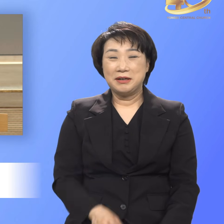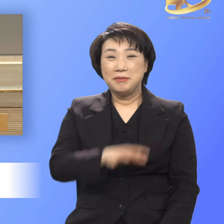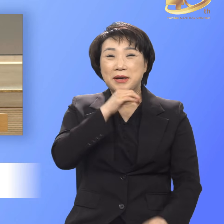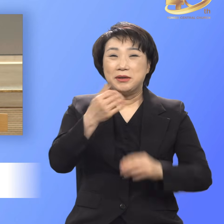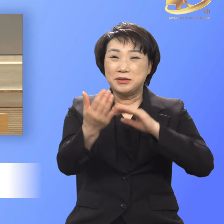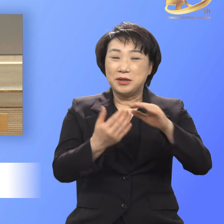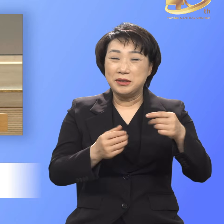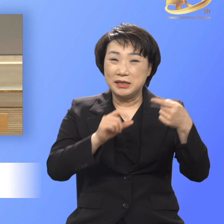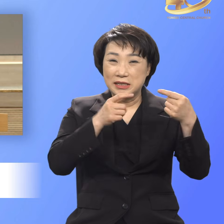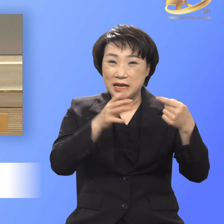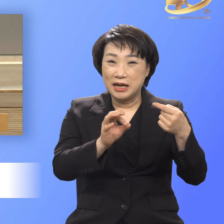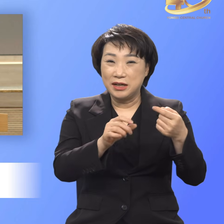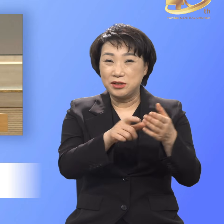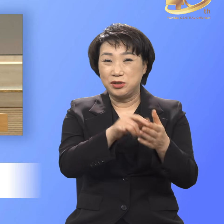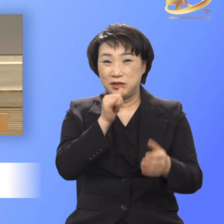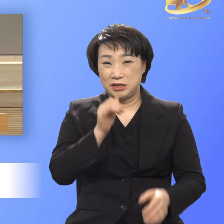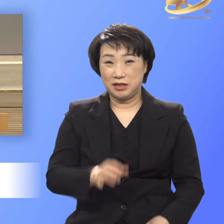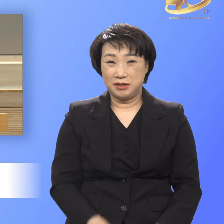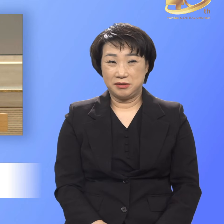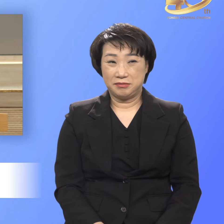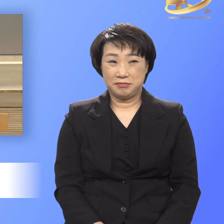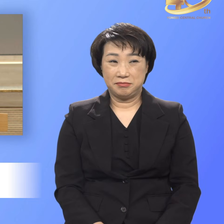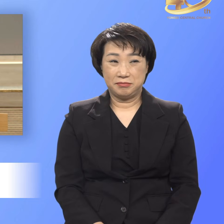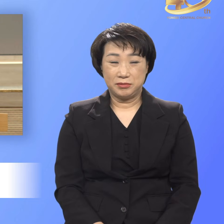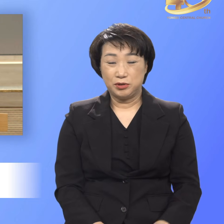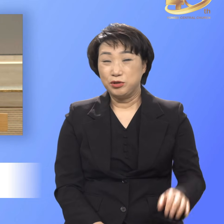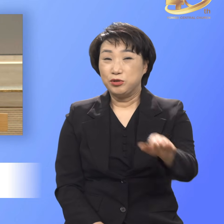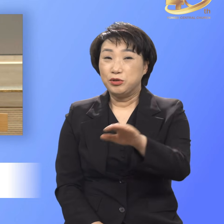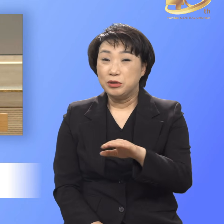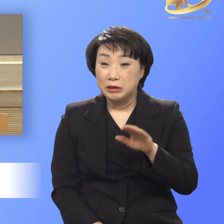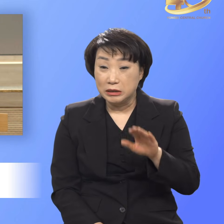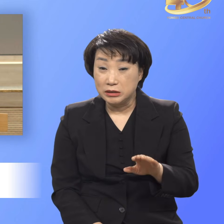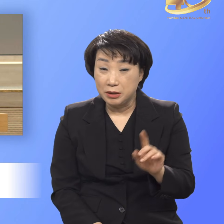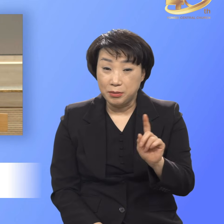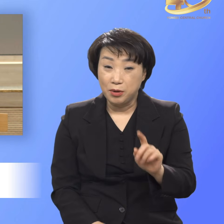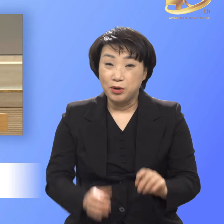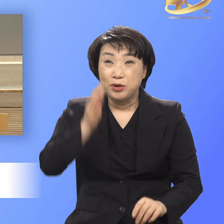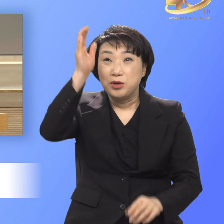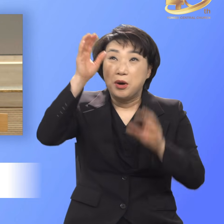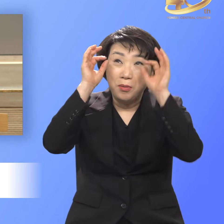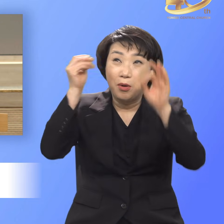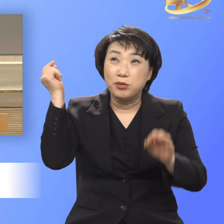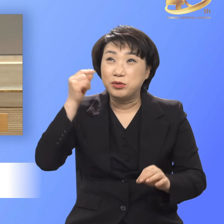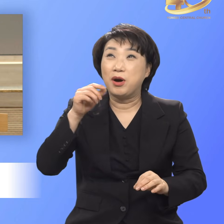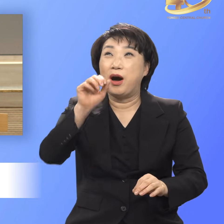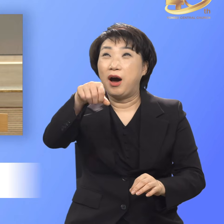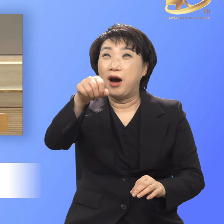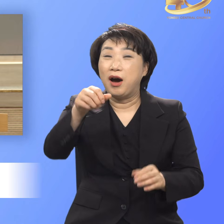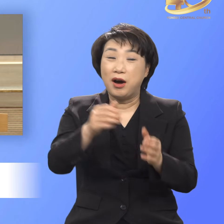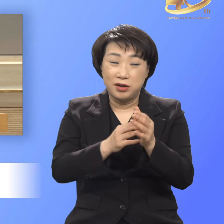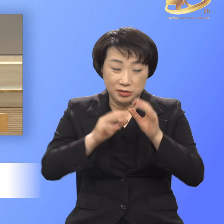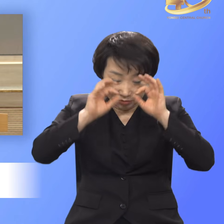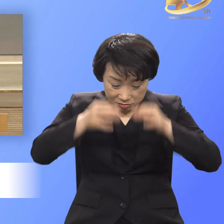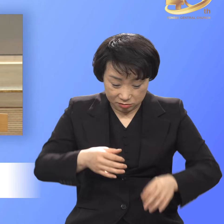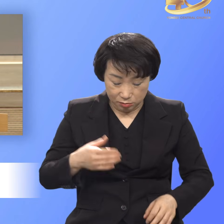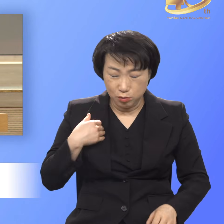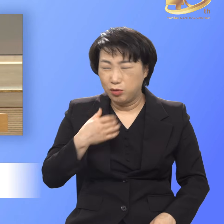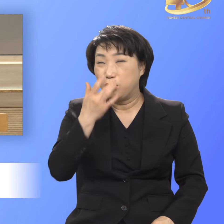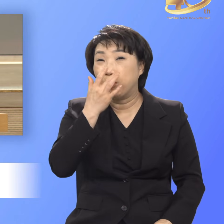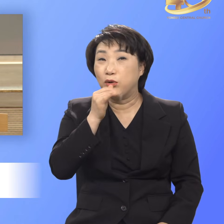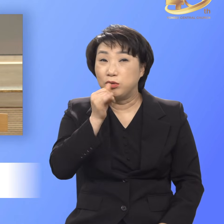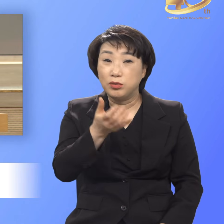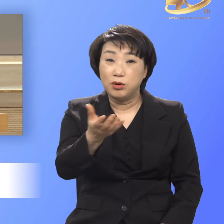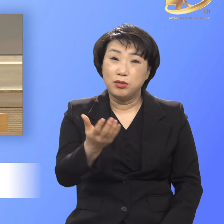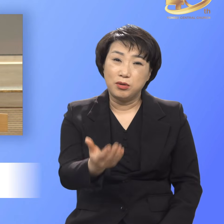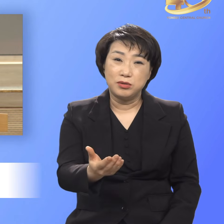베드로전서 1장에 기록되어 있잖아. 근데 우리는 듣기만 하지 실상을 몰라.